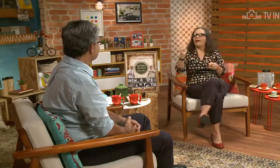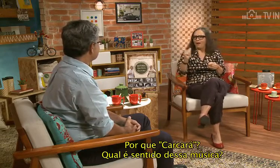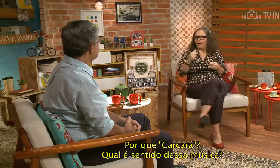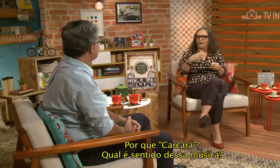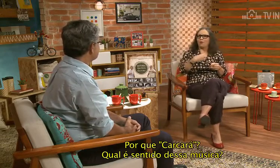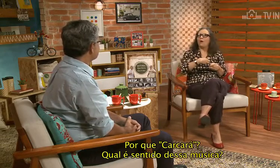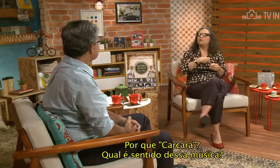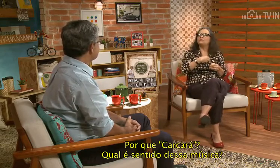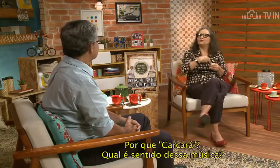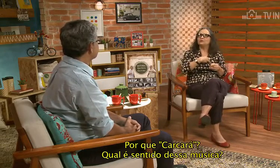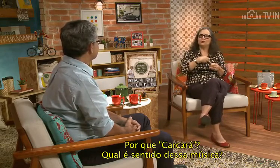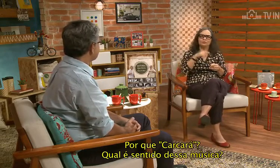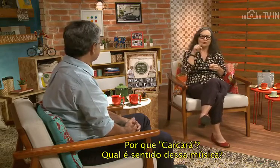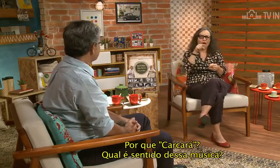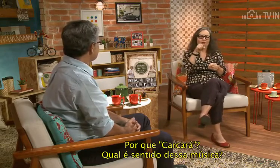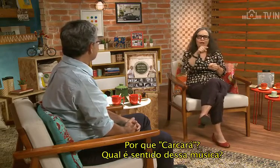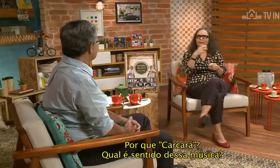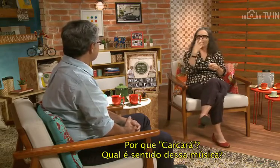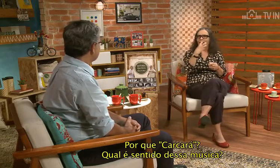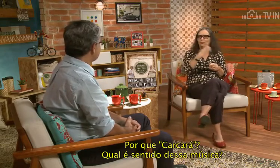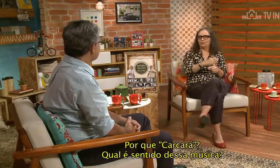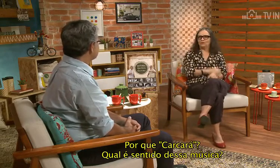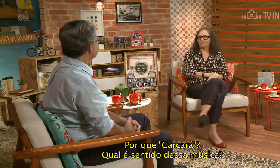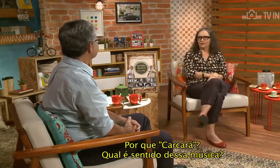Por que Carcará? Qual é o sentido dessa música?